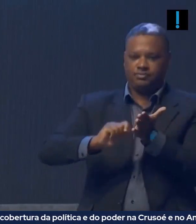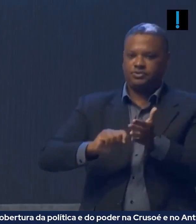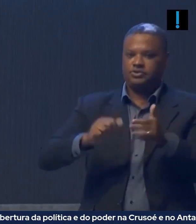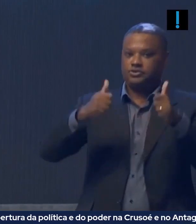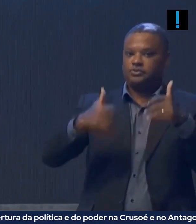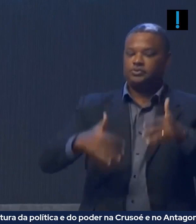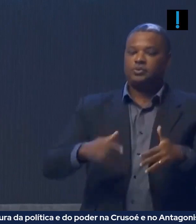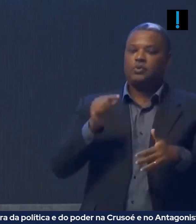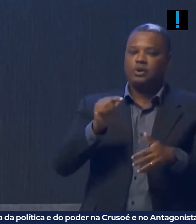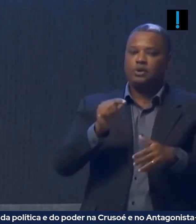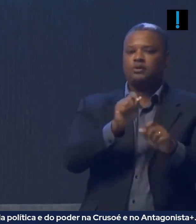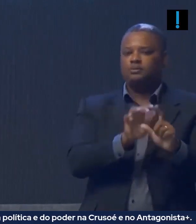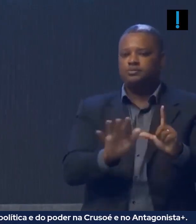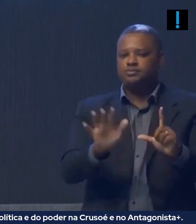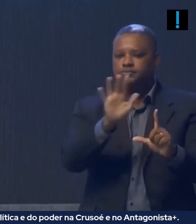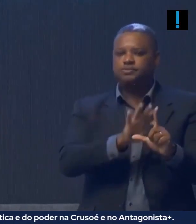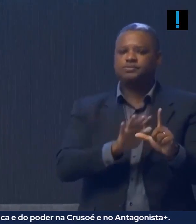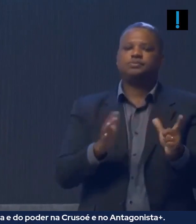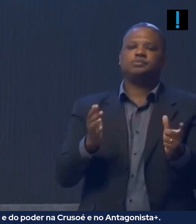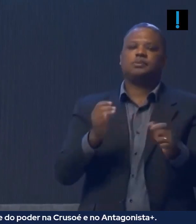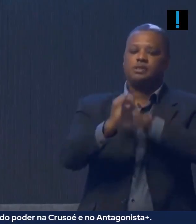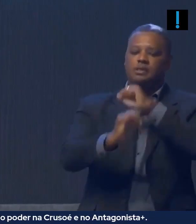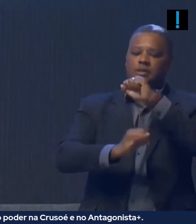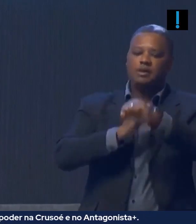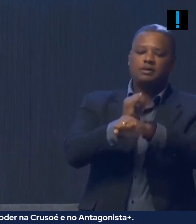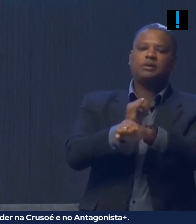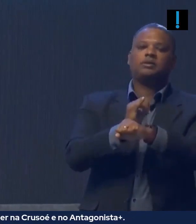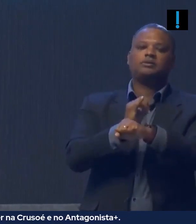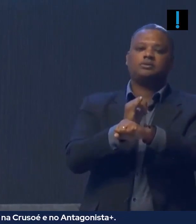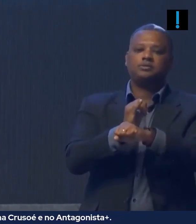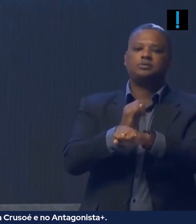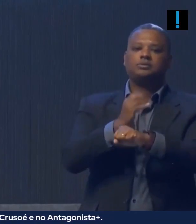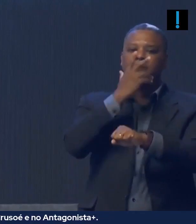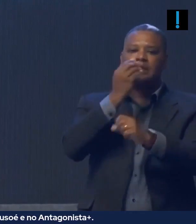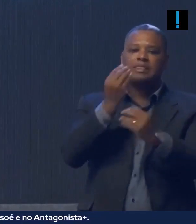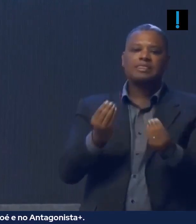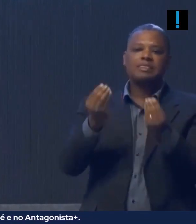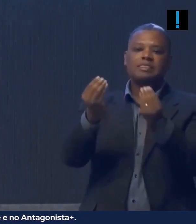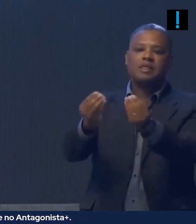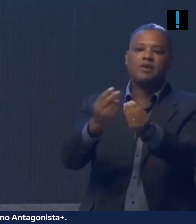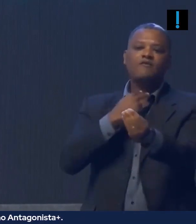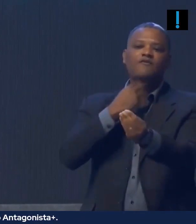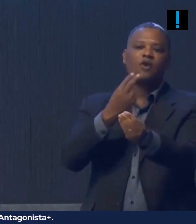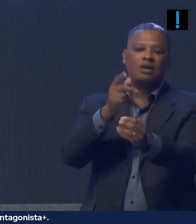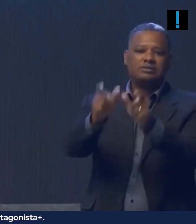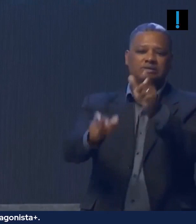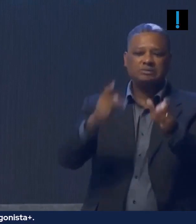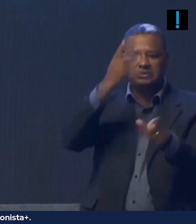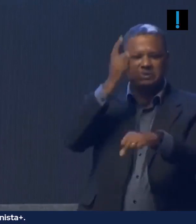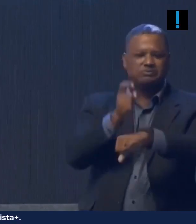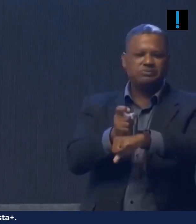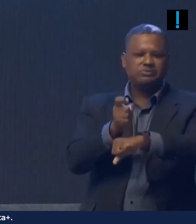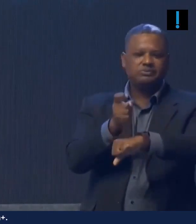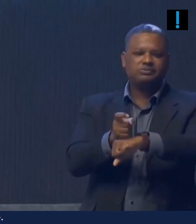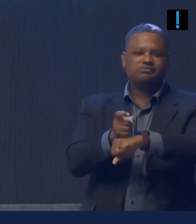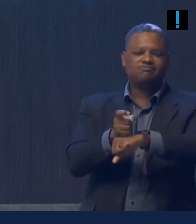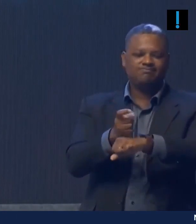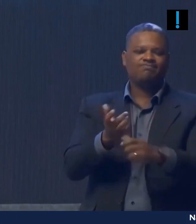e as plataformas é a internet deu voz aos imbecis